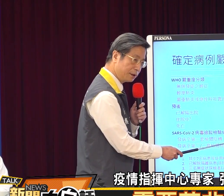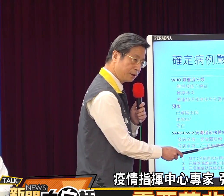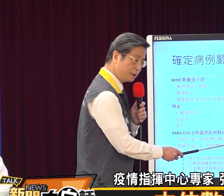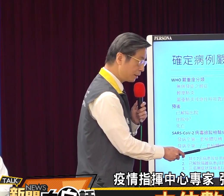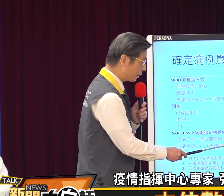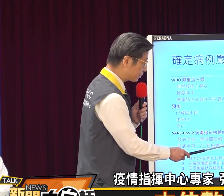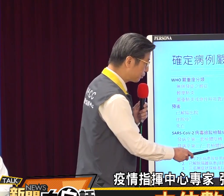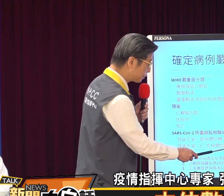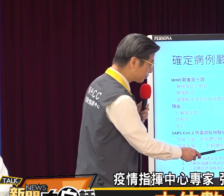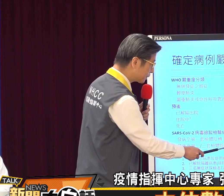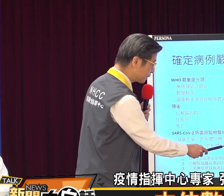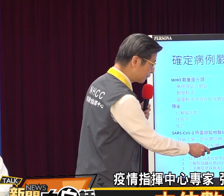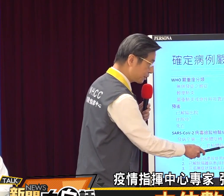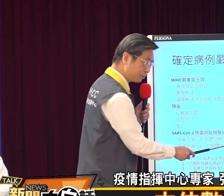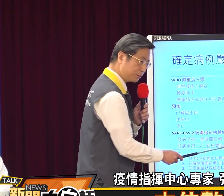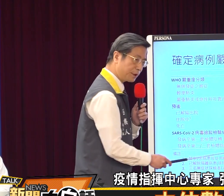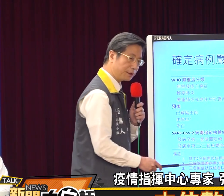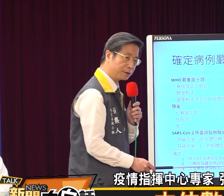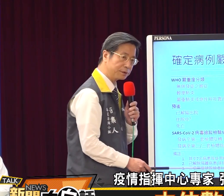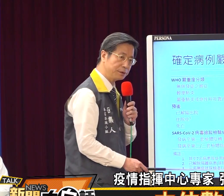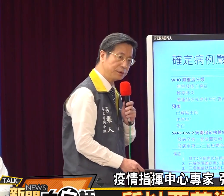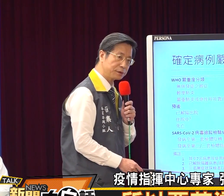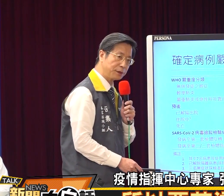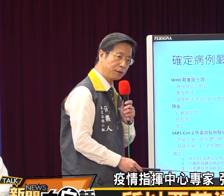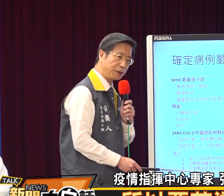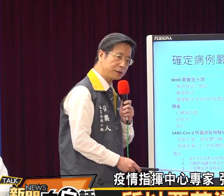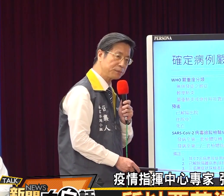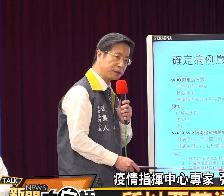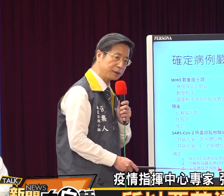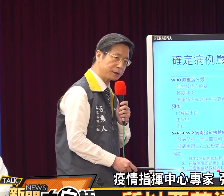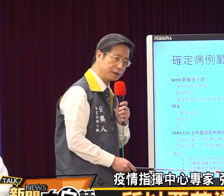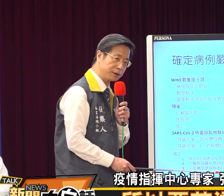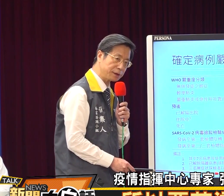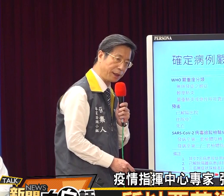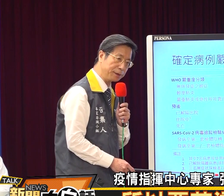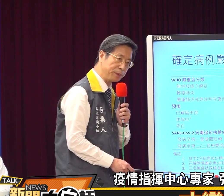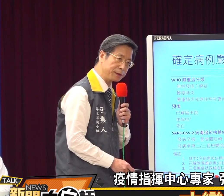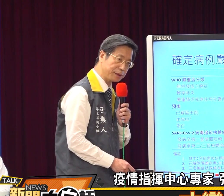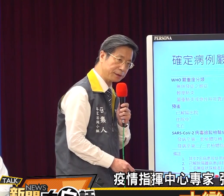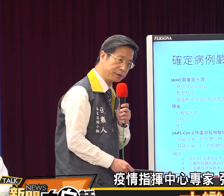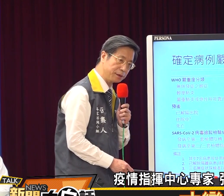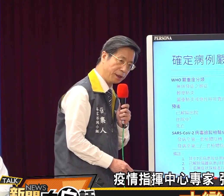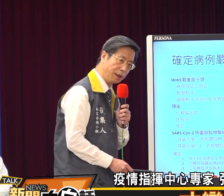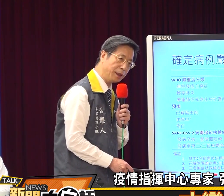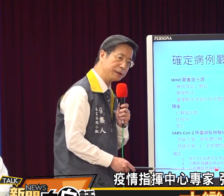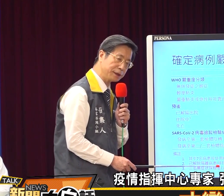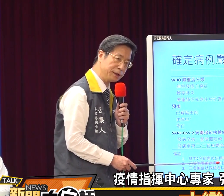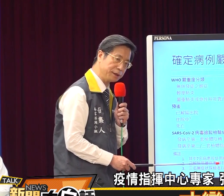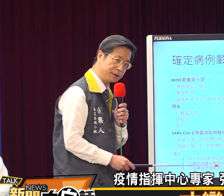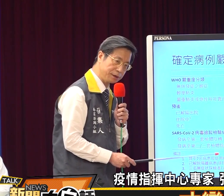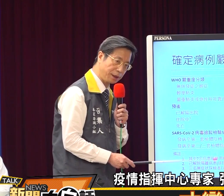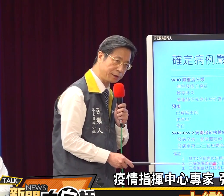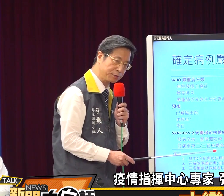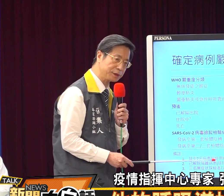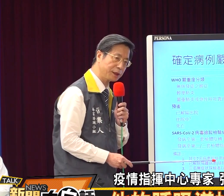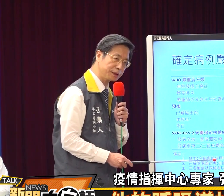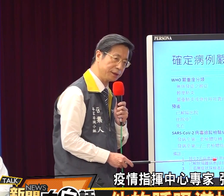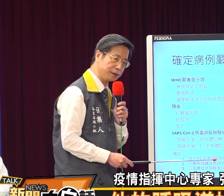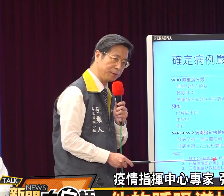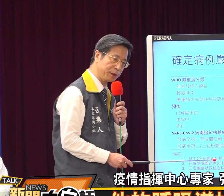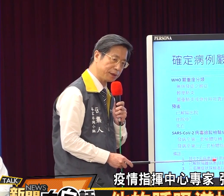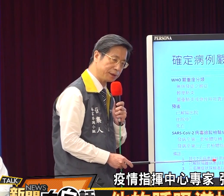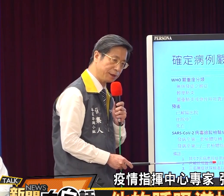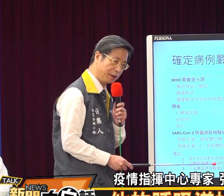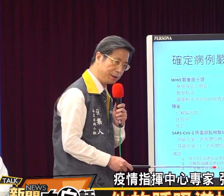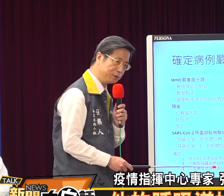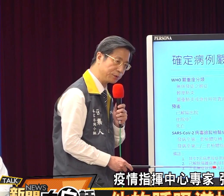的时间。那中位数是19.5天哦，所以要花这么长的时间才变成检体，它的呼吸道